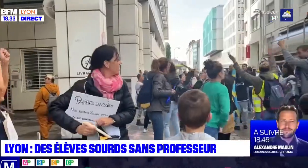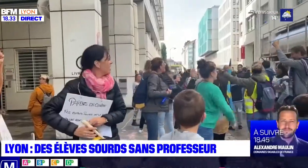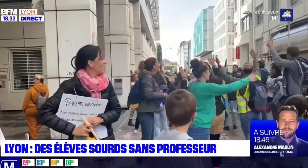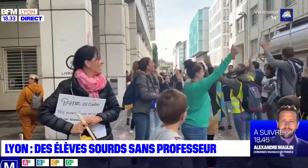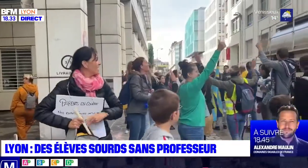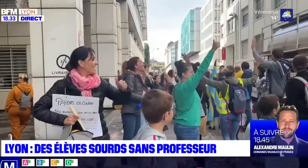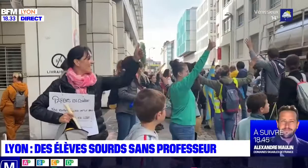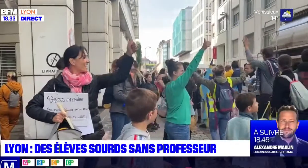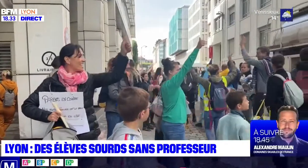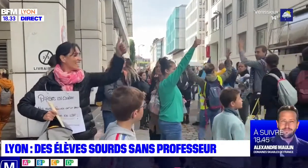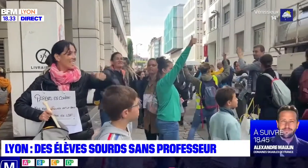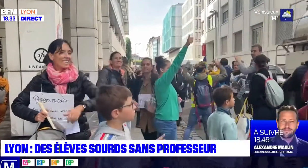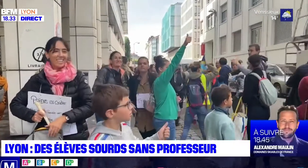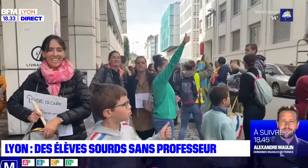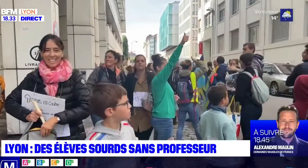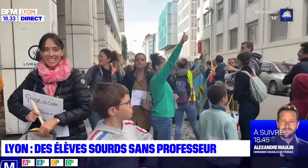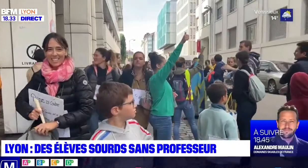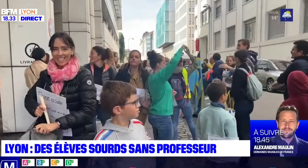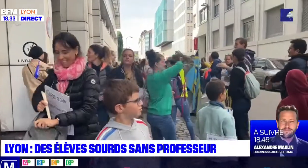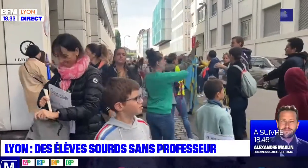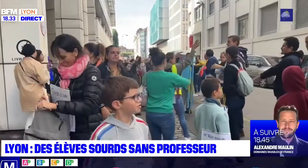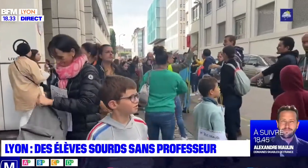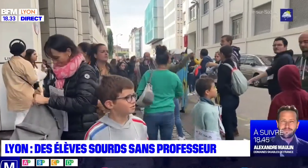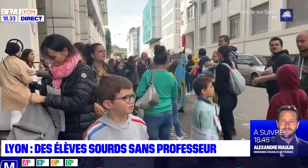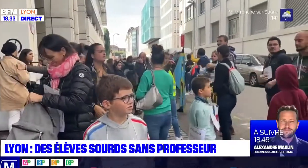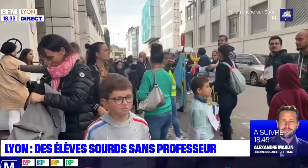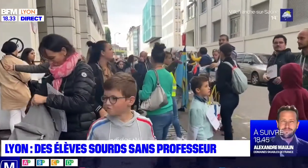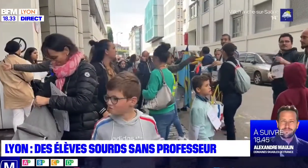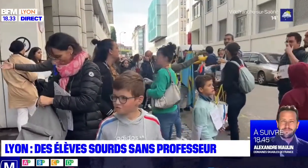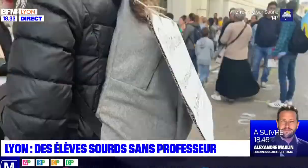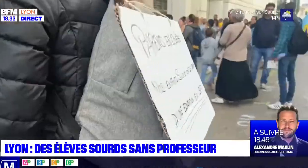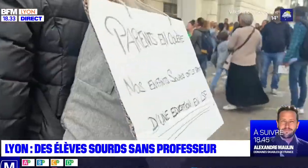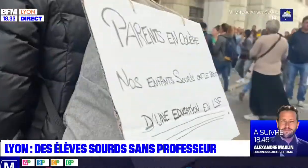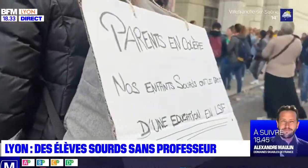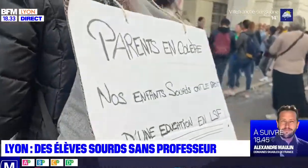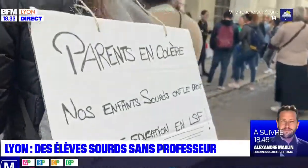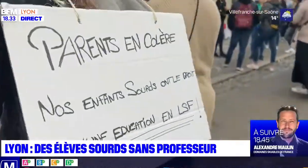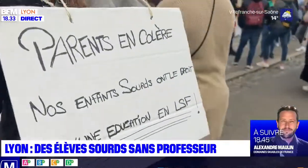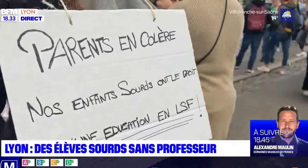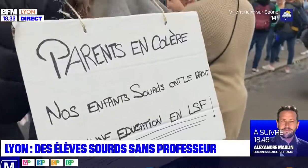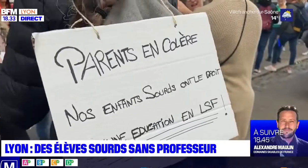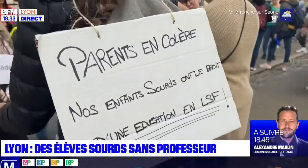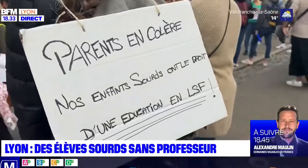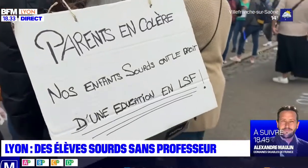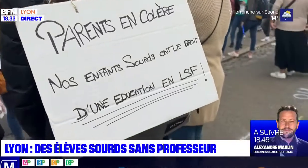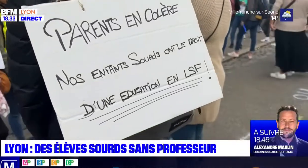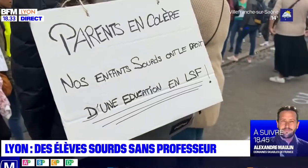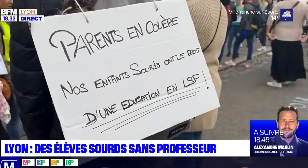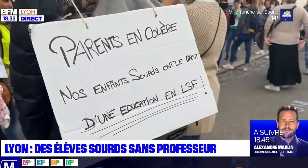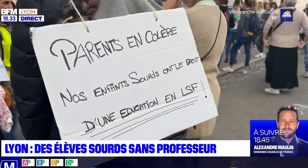rentrée, il manquait deux enseignants en LSF. 33 enfants étaient concernés. Depuis ce lundi, une professeure des écoles, elle-même maman d'enfants sourds, fait